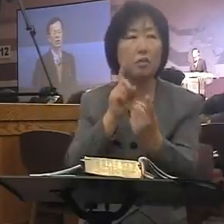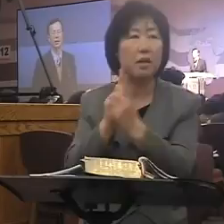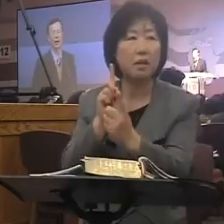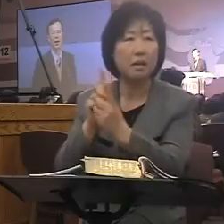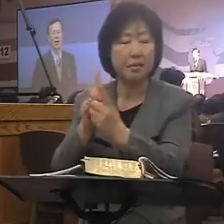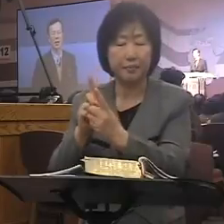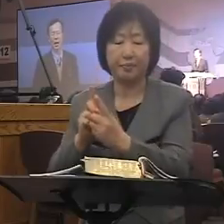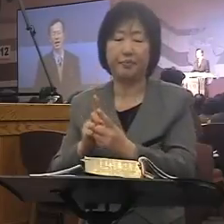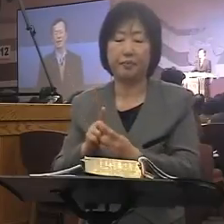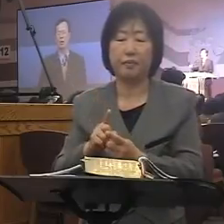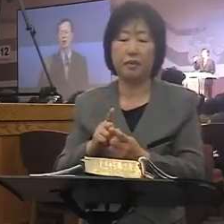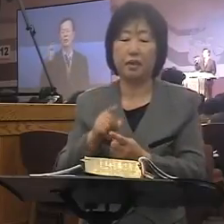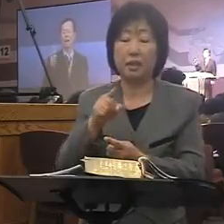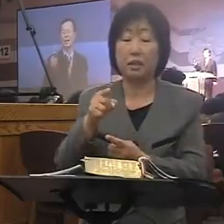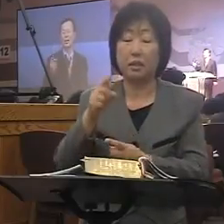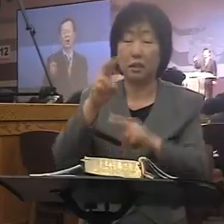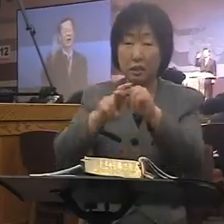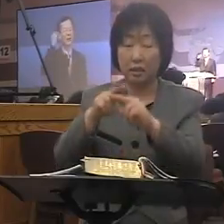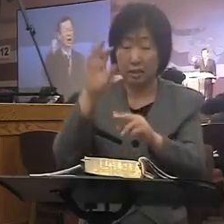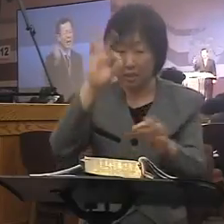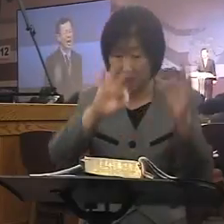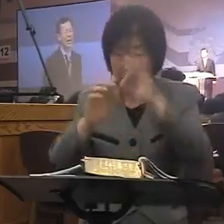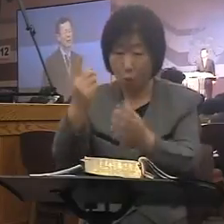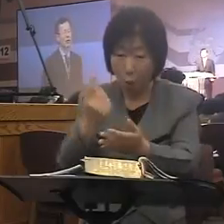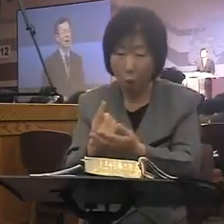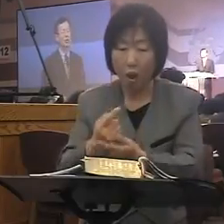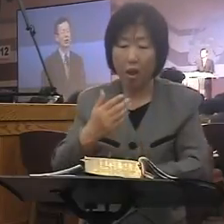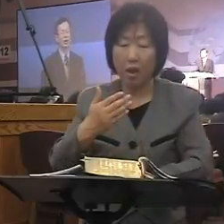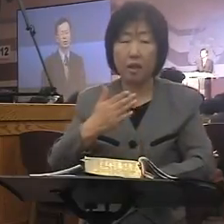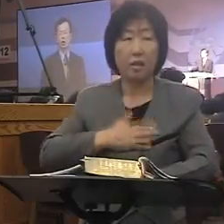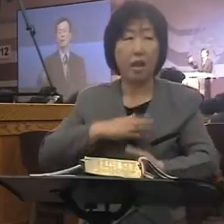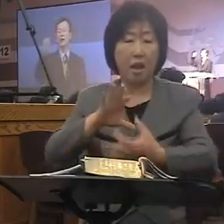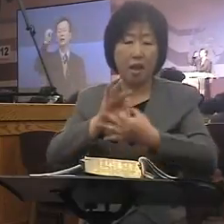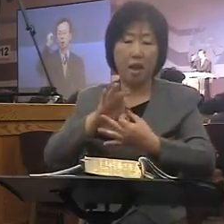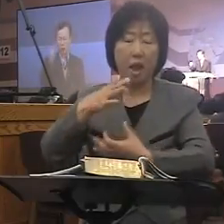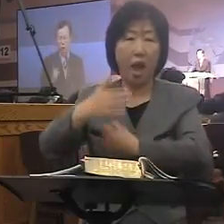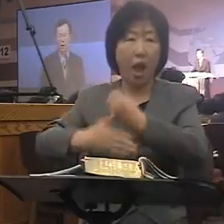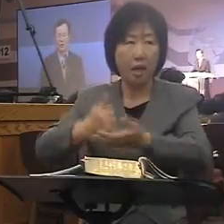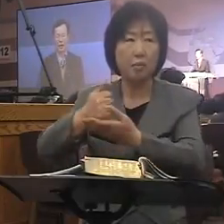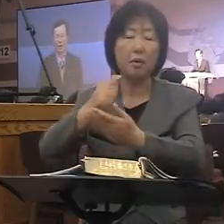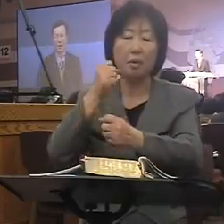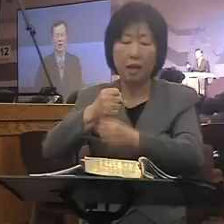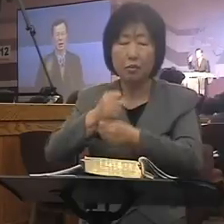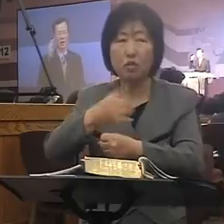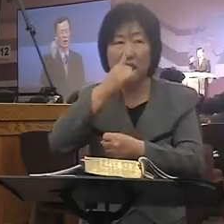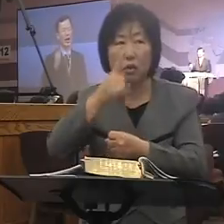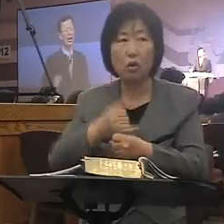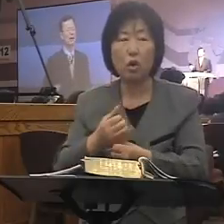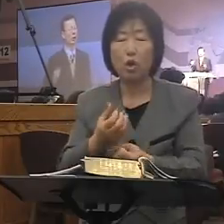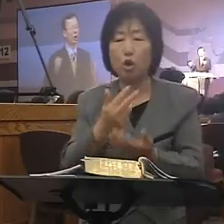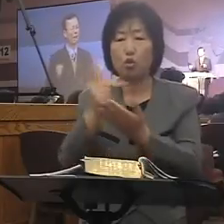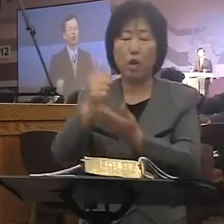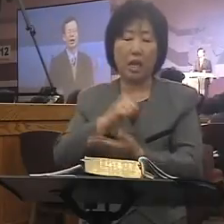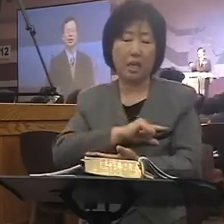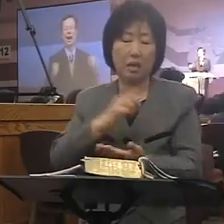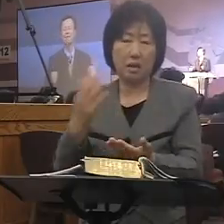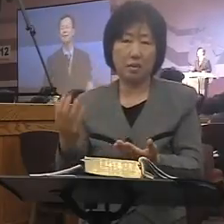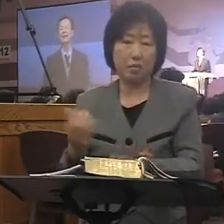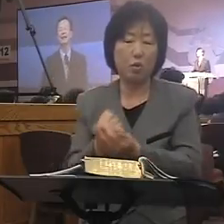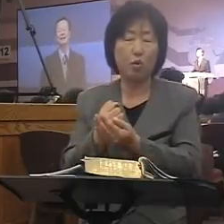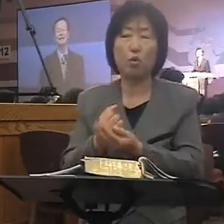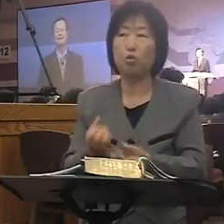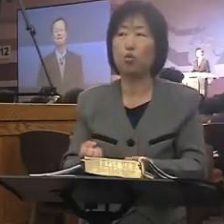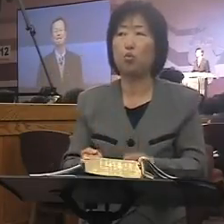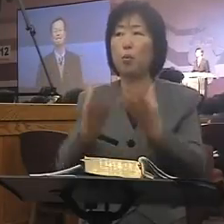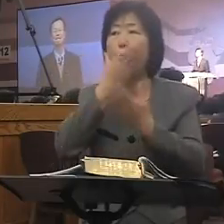찾아오시는 것입니다. 그 하나님을 여러분 만나서 나의 하나님으로 삼을 수 있기를 주님의 이름으로 축복합니다. 그리고 하나님의 tough grace,